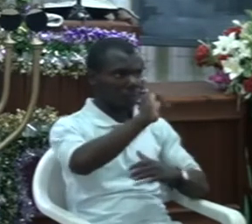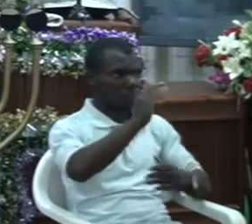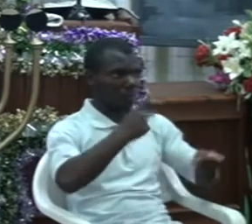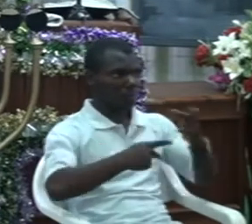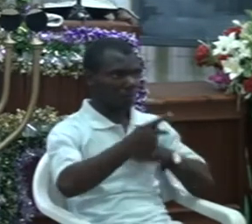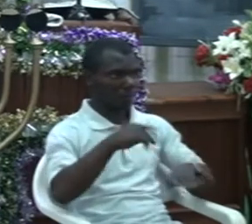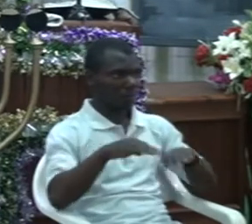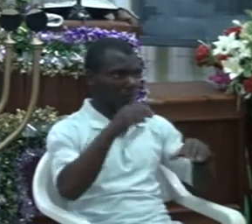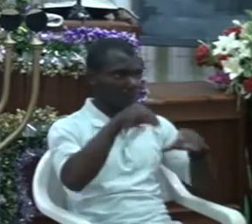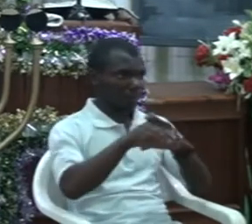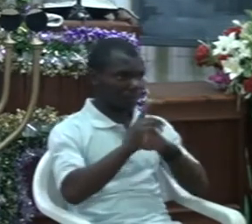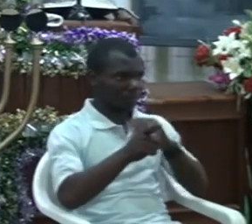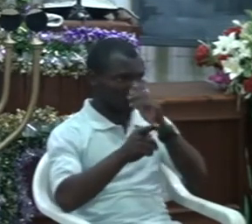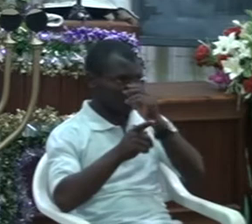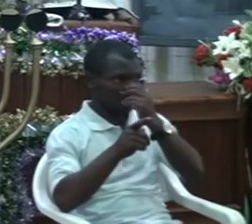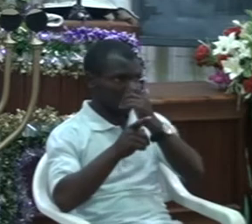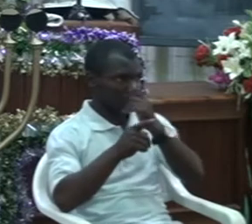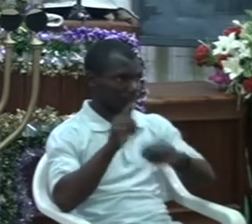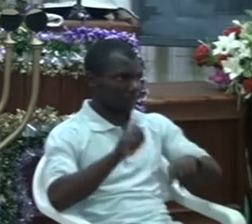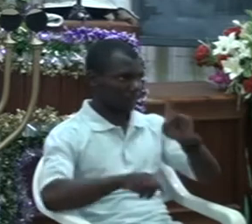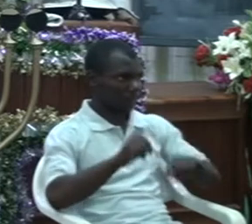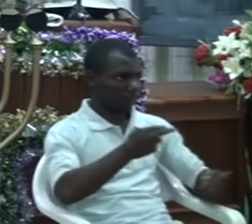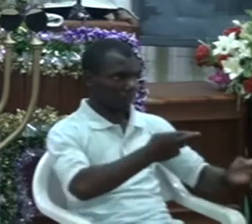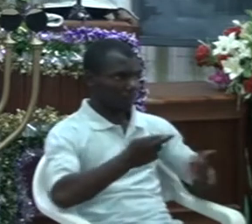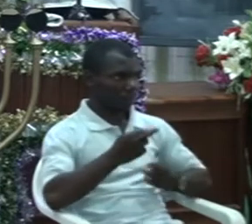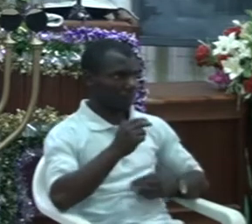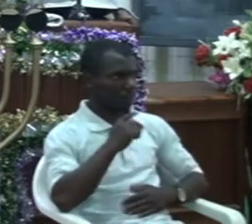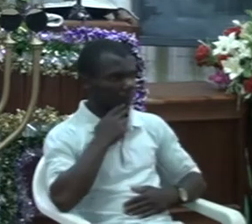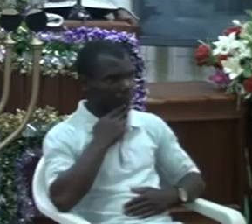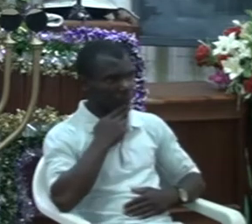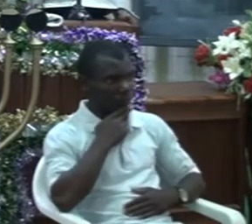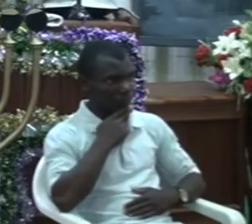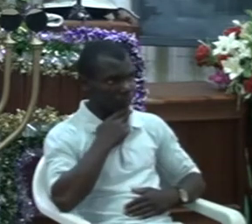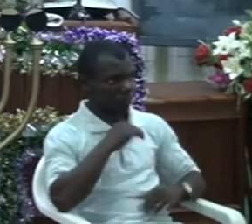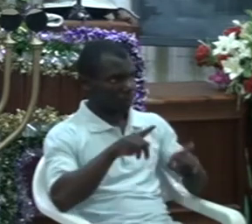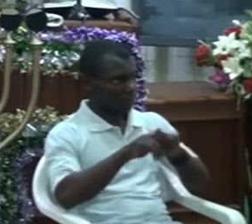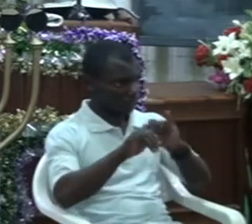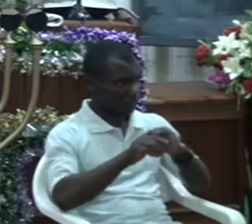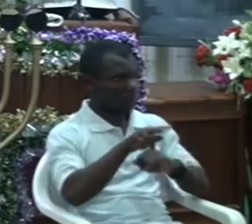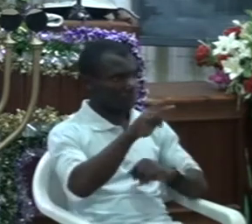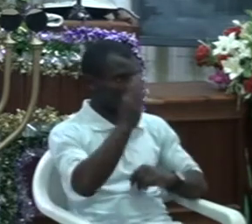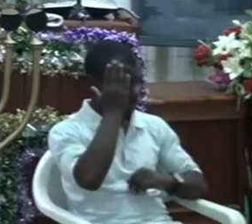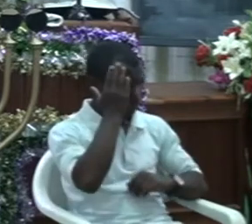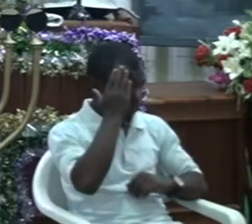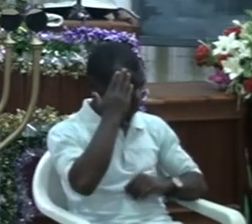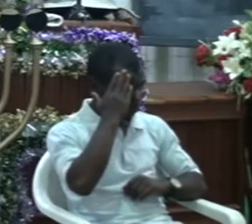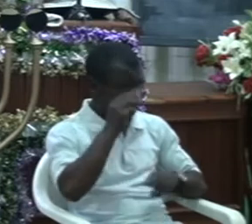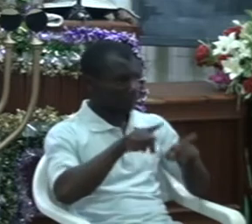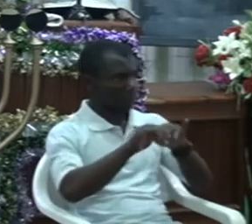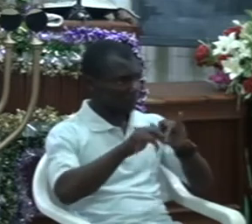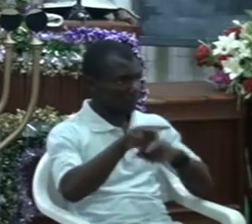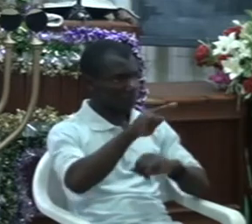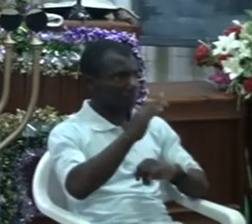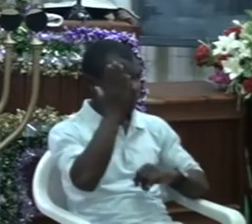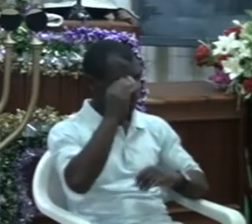si tu ne sais pas ce qu'il vient faire en toi, tu ne vas pas le recevoir. Même si tu connais ce qu'il vient faire en